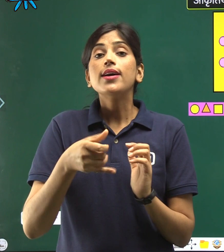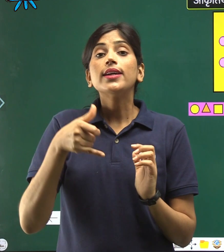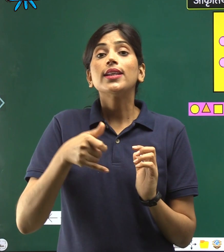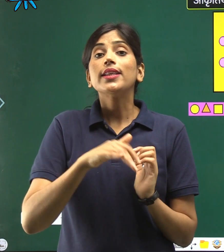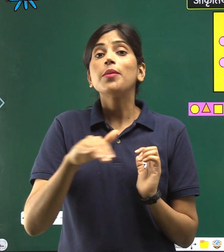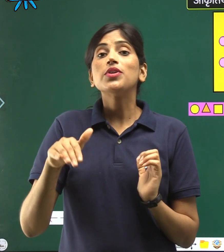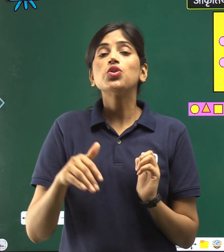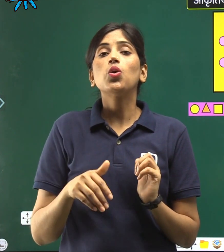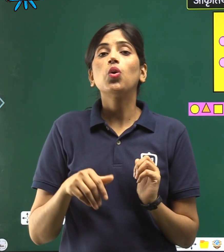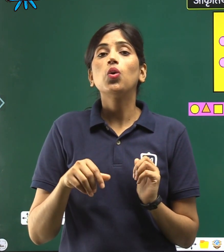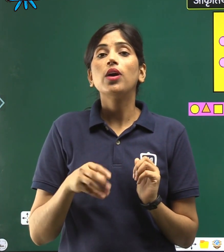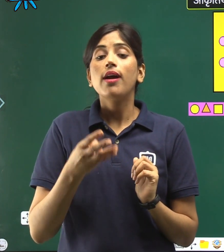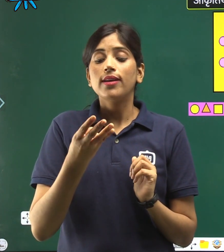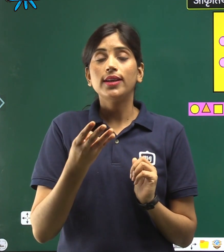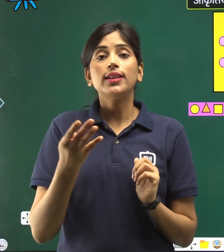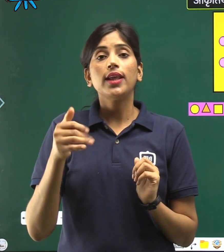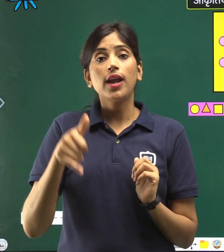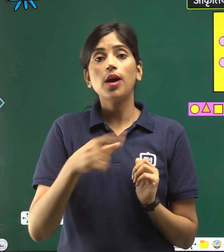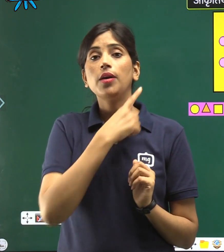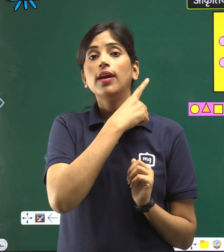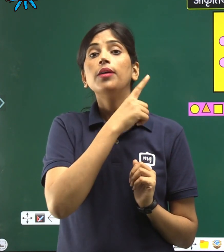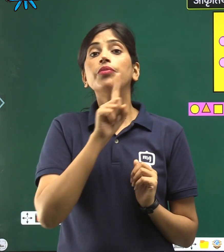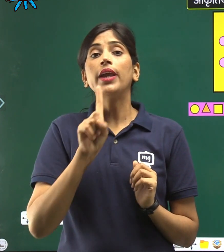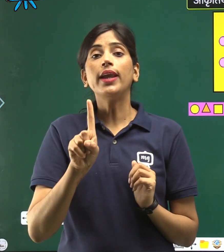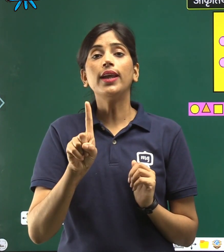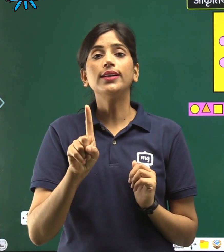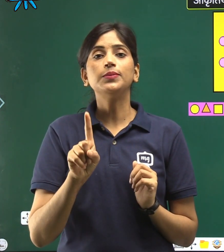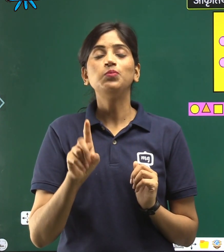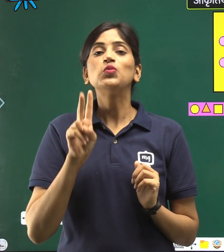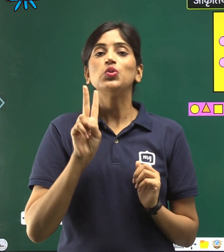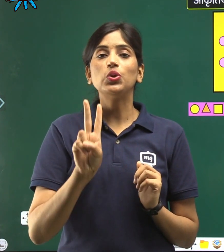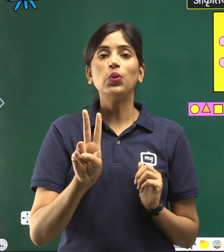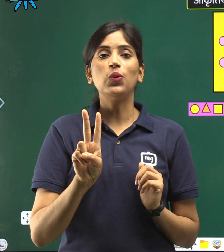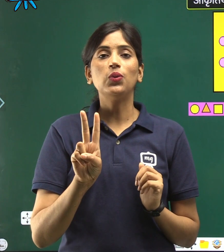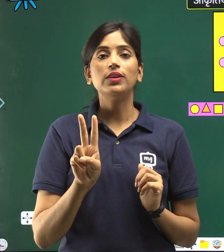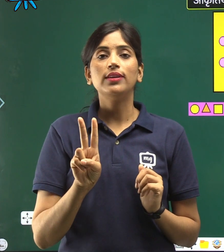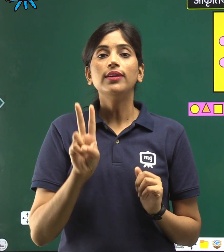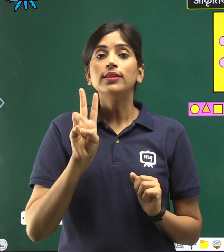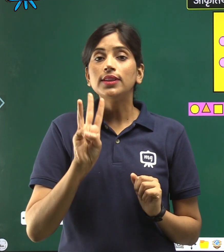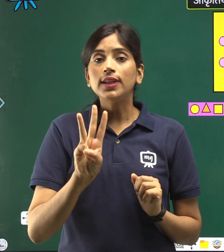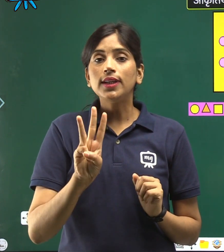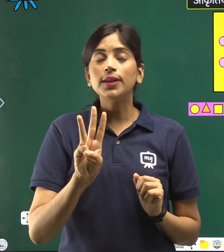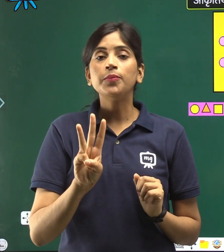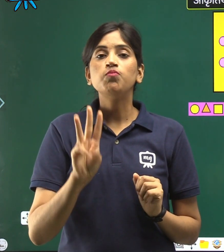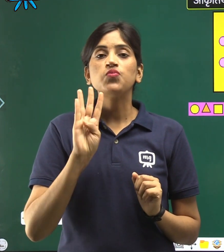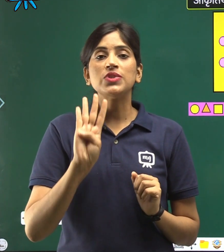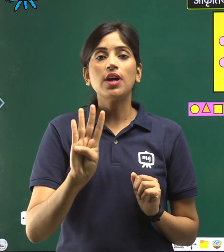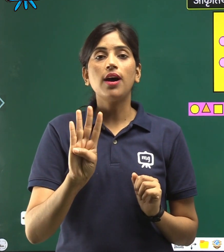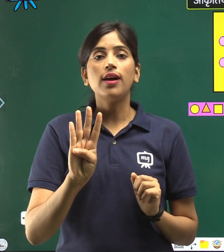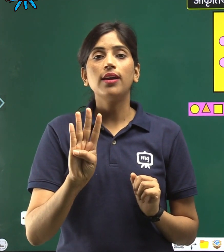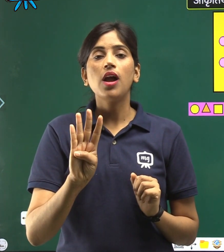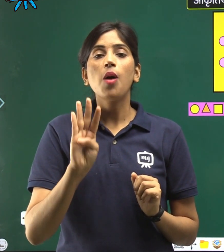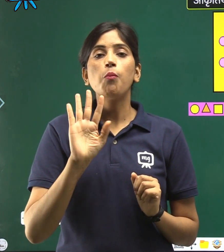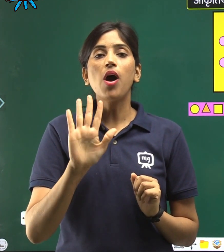बच्चों? गिनते हैं हम। 1 2 3